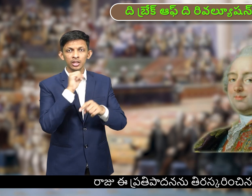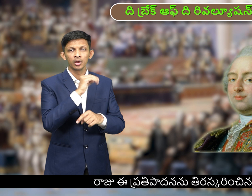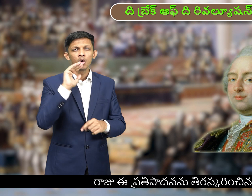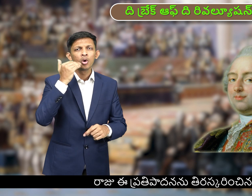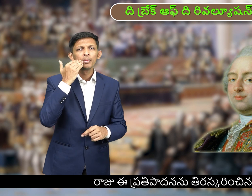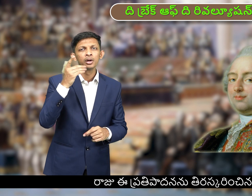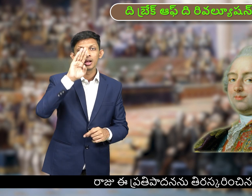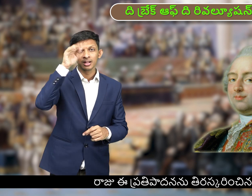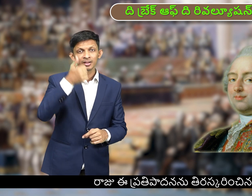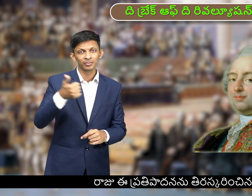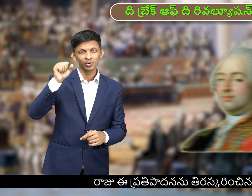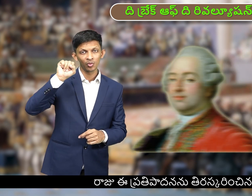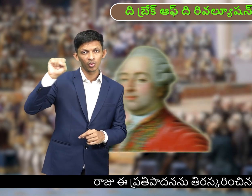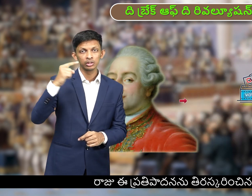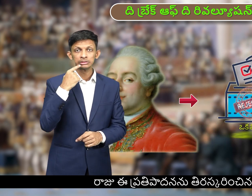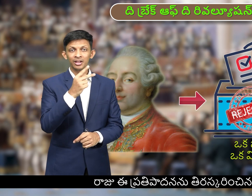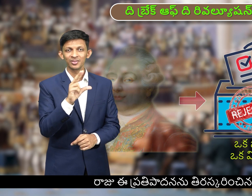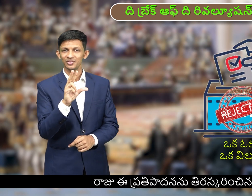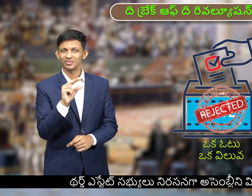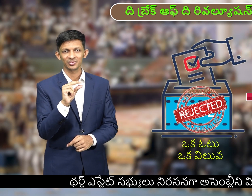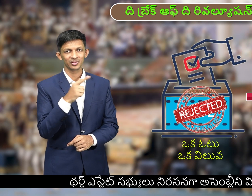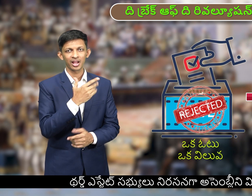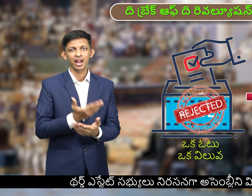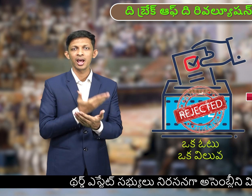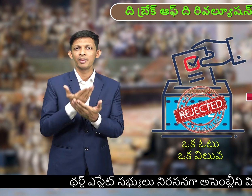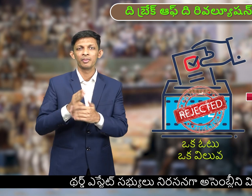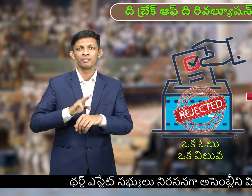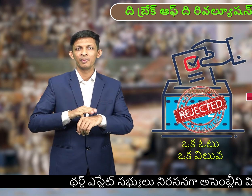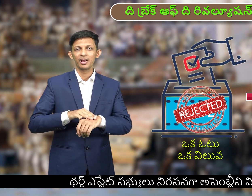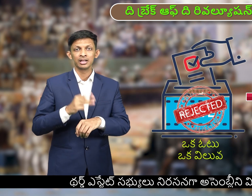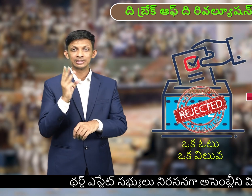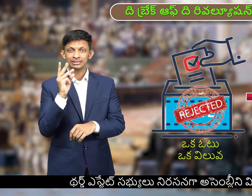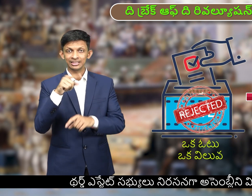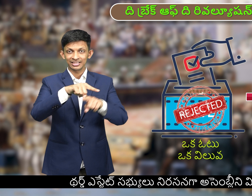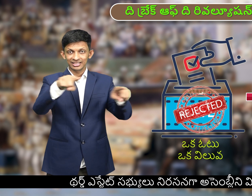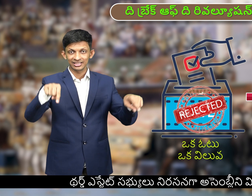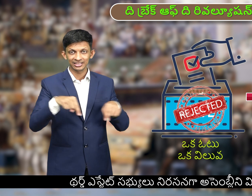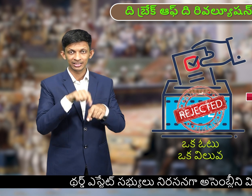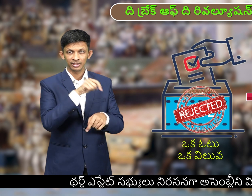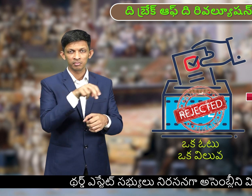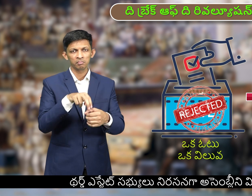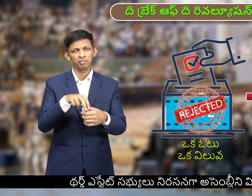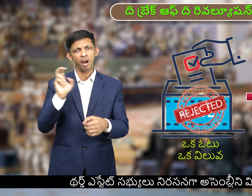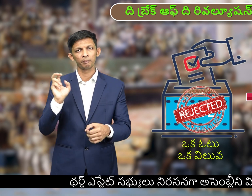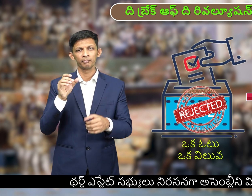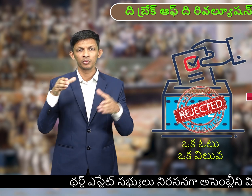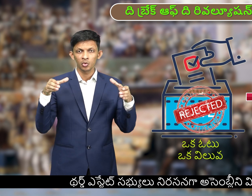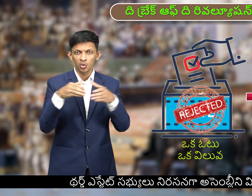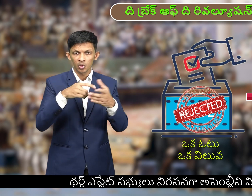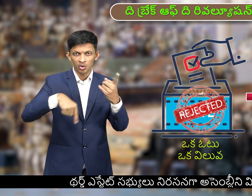రాజు ఈ ప్రతిపాదనను తిరస్కరించినప్పుడు థర్డ్ ఎస్టేట్ సభ్యులు నిరసనగా అసెంబ్లీని విడిచిపెట్టారు.